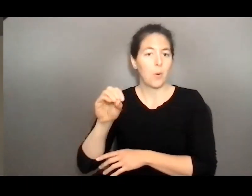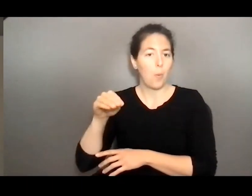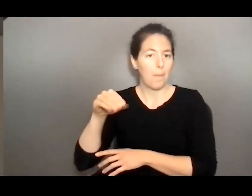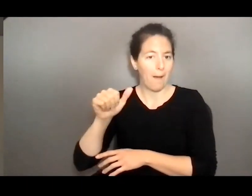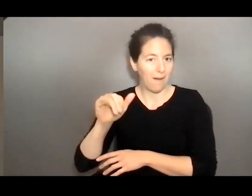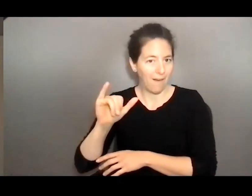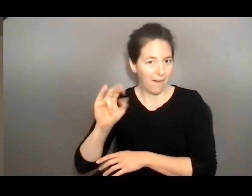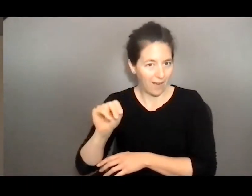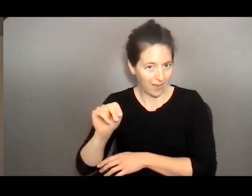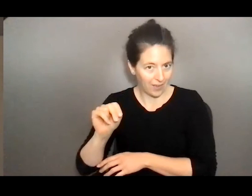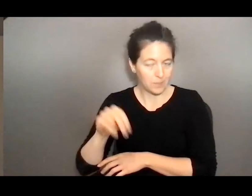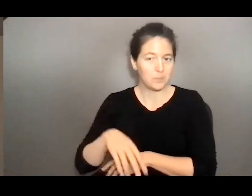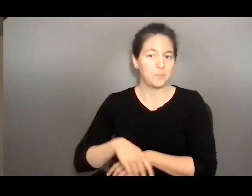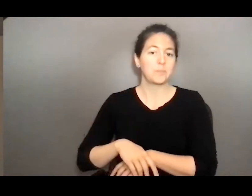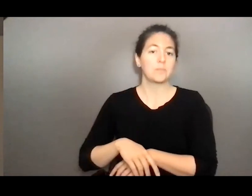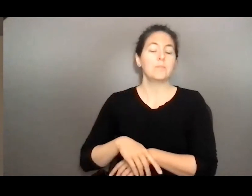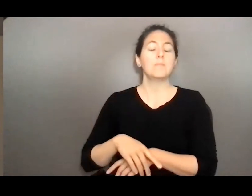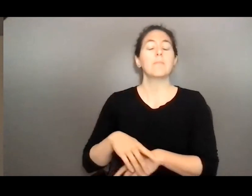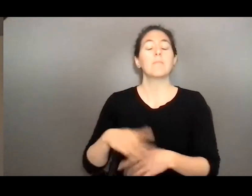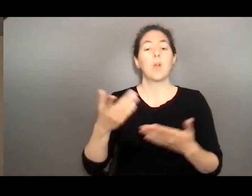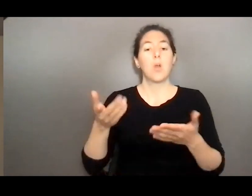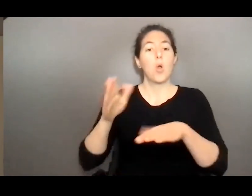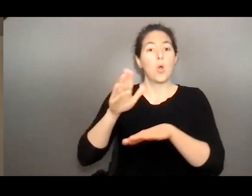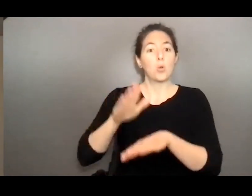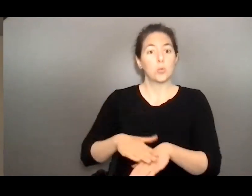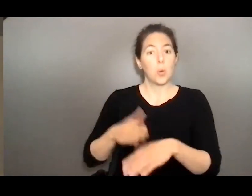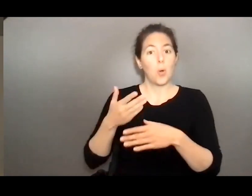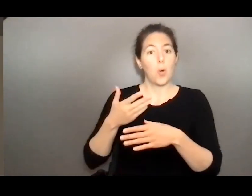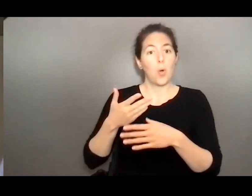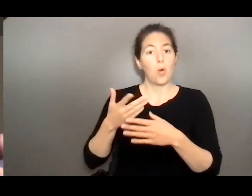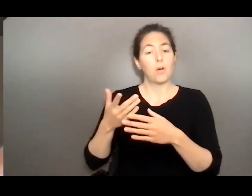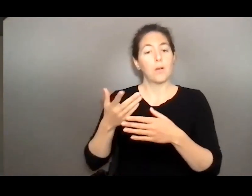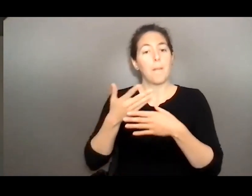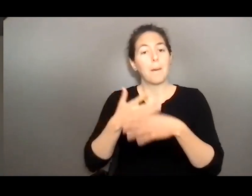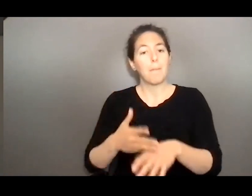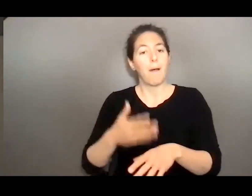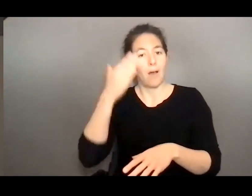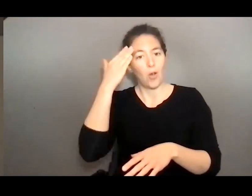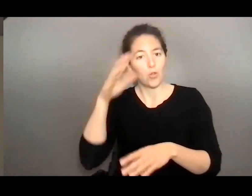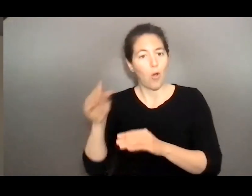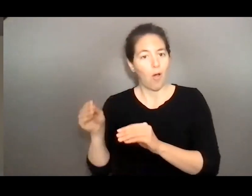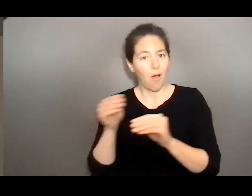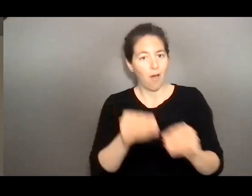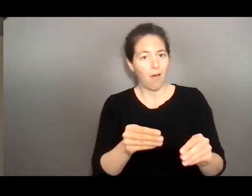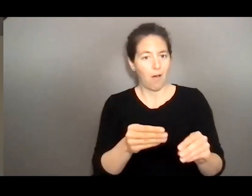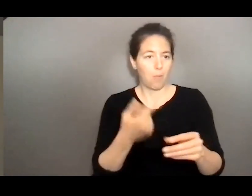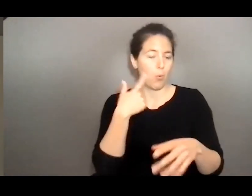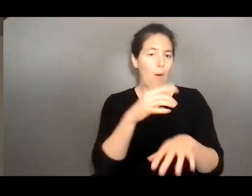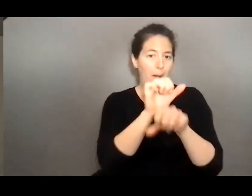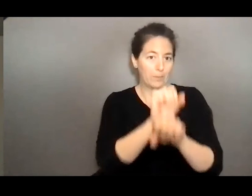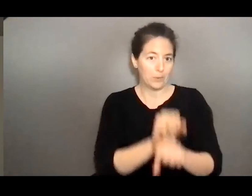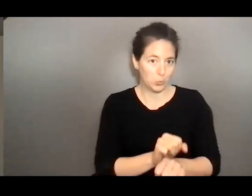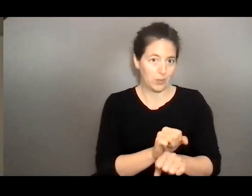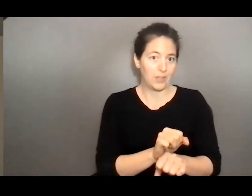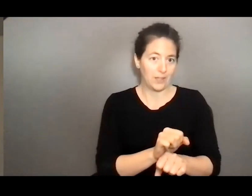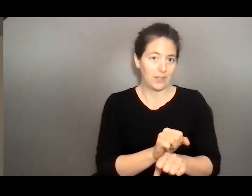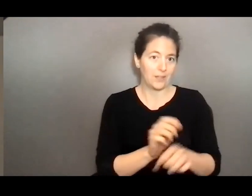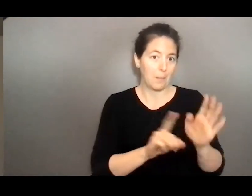Et par rapport à l'acclimatation, on est rendu à continuer les tomates,